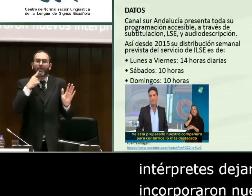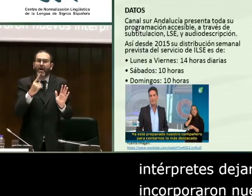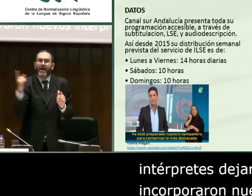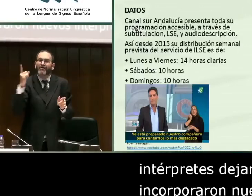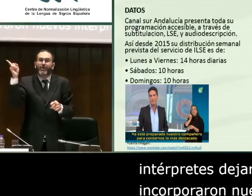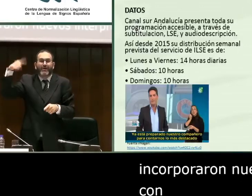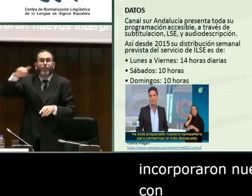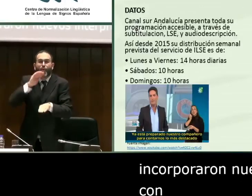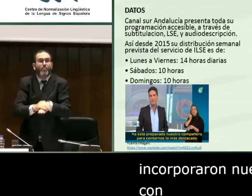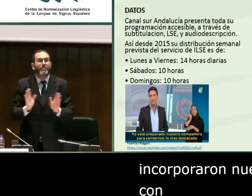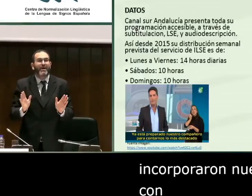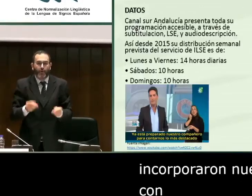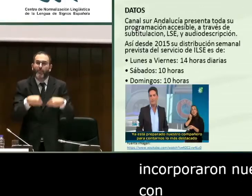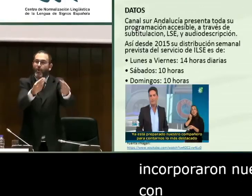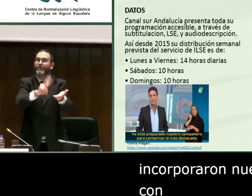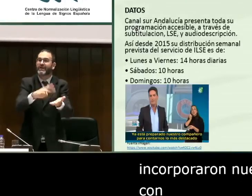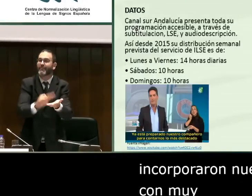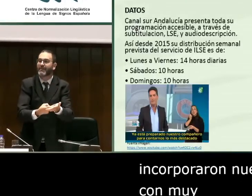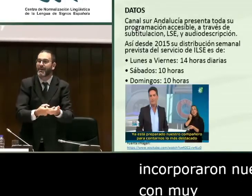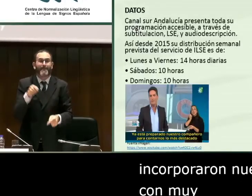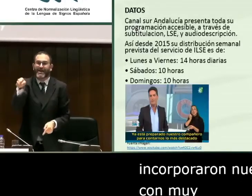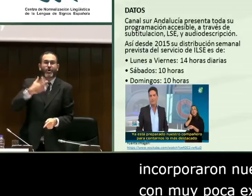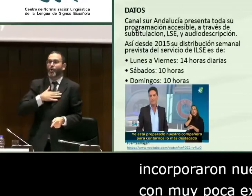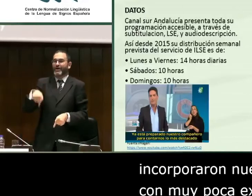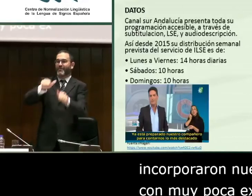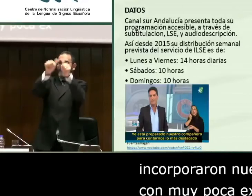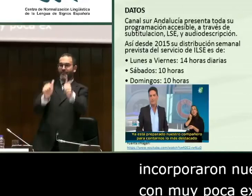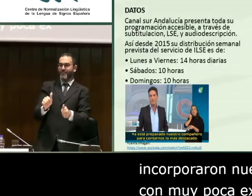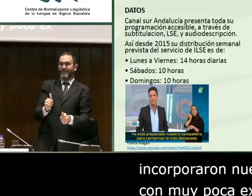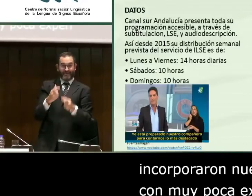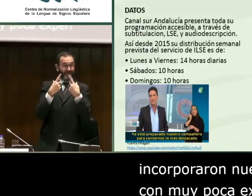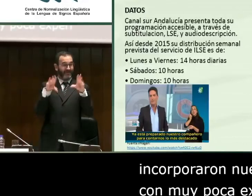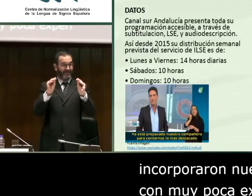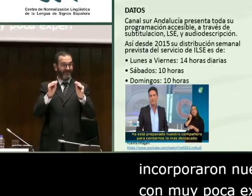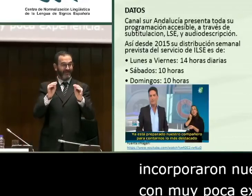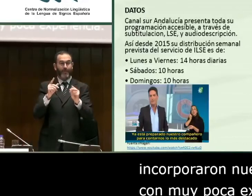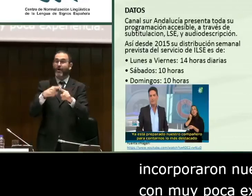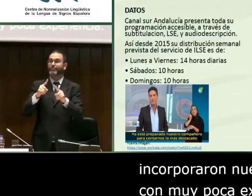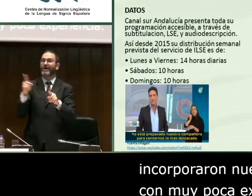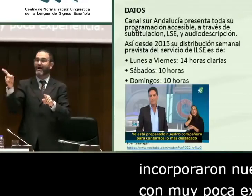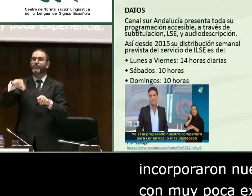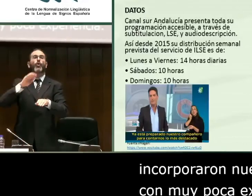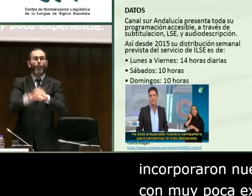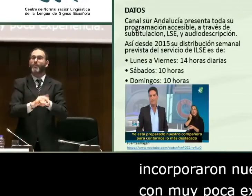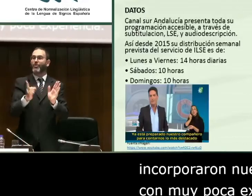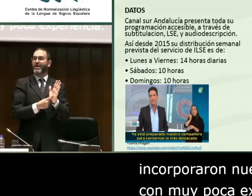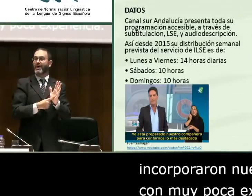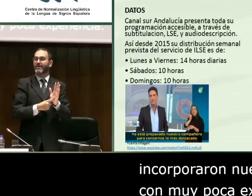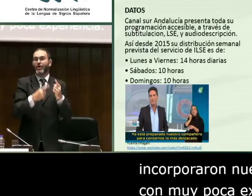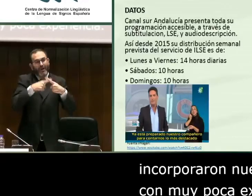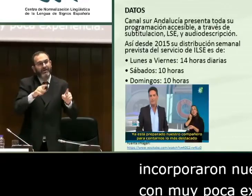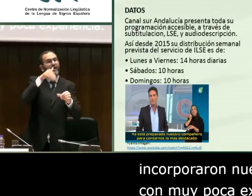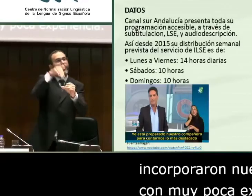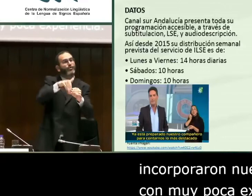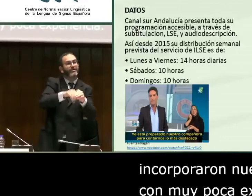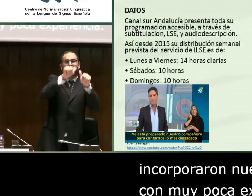trabajo, pues a pesar de que estaban cumpliendo con la ley, efectivamente, pues contábamos con intérpretes de lengua de